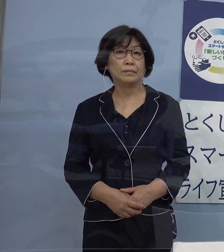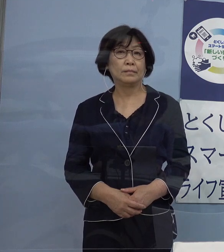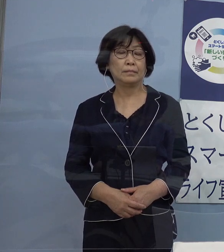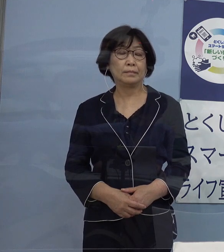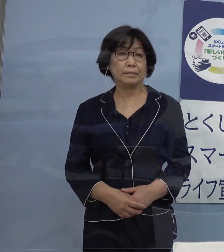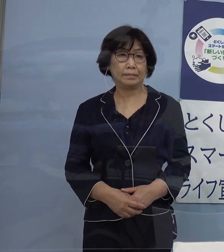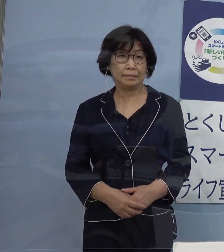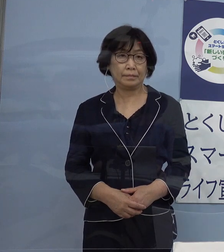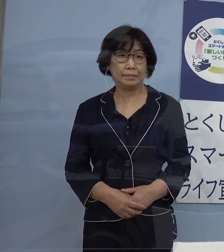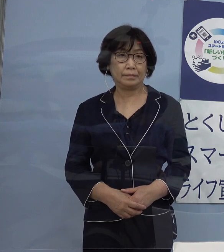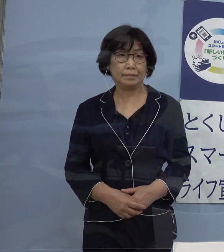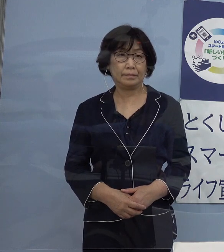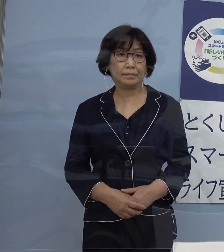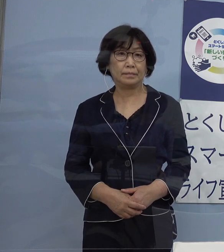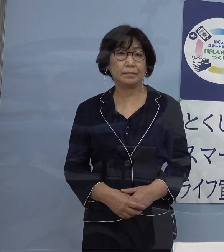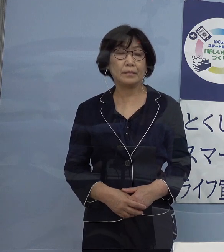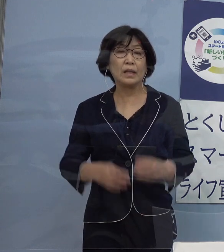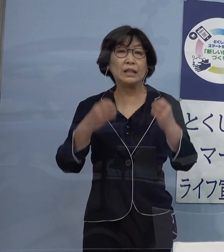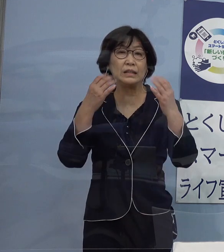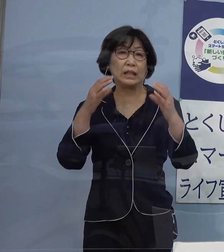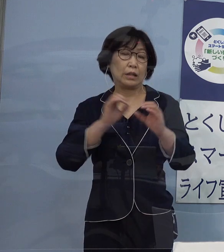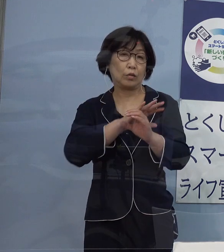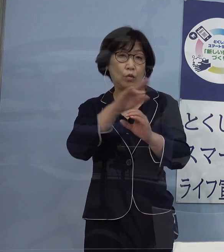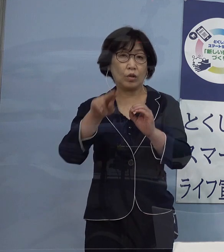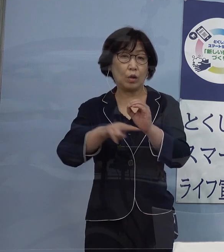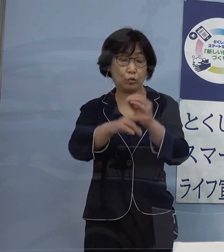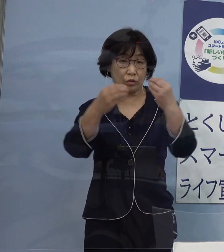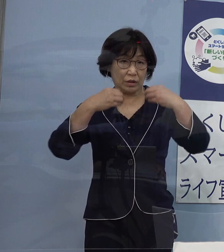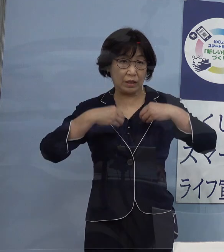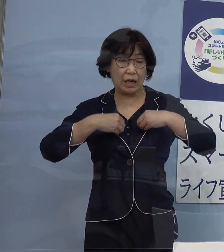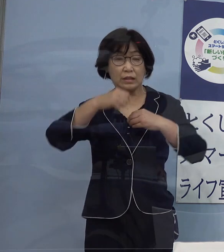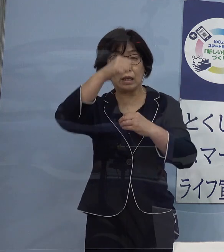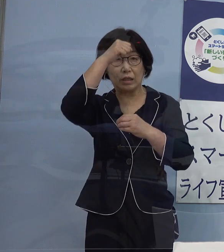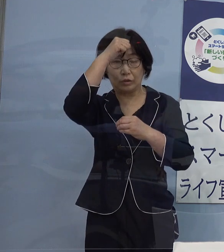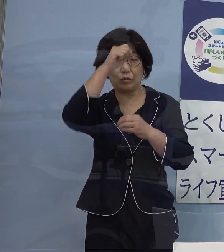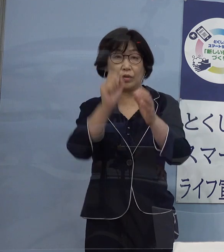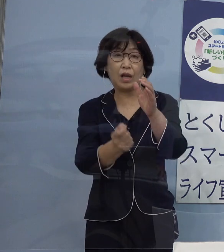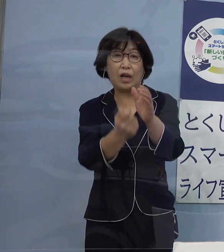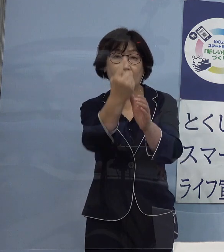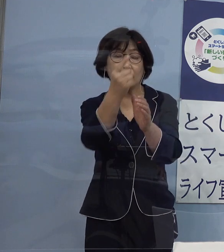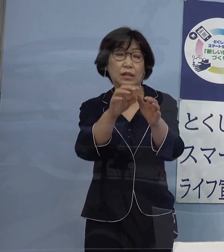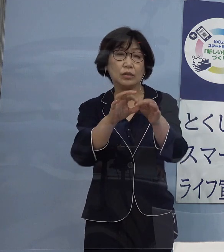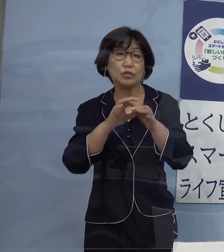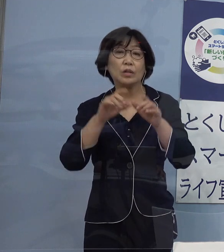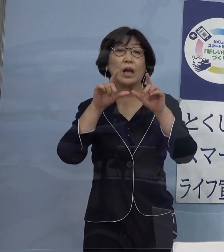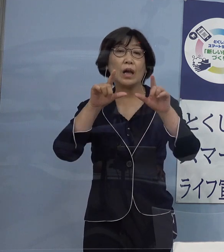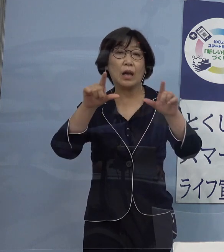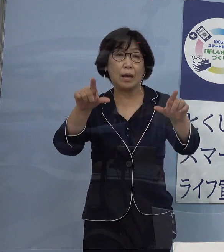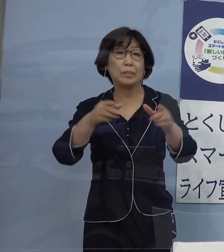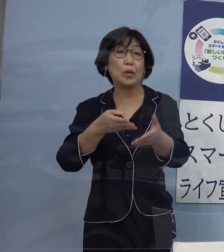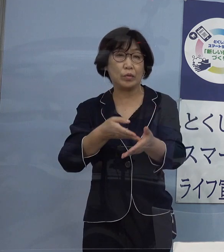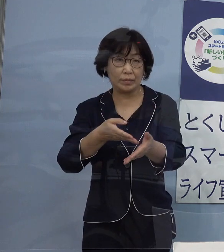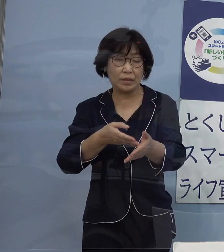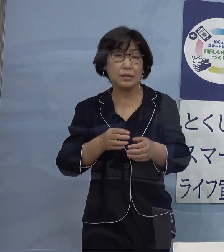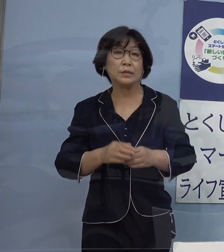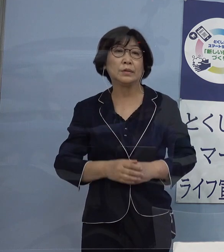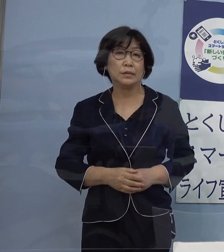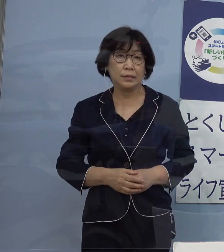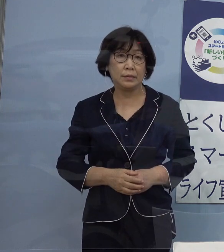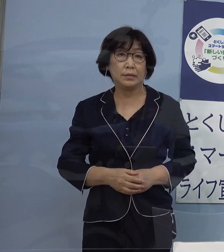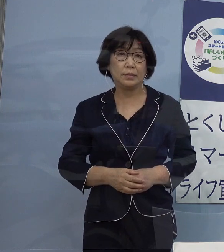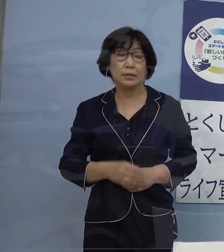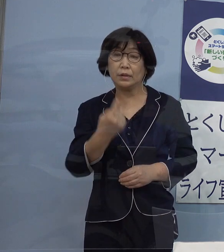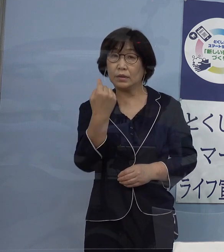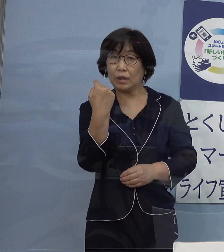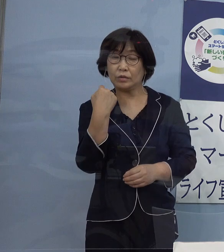それでは新型コロナウイルス感染症の発生について発表をさせていただきます。昨